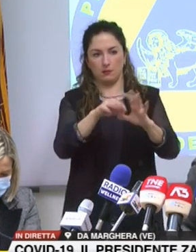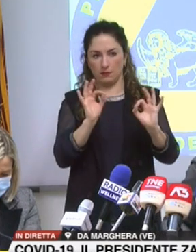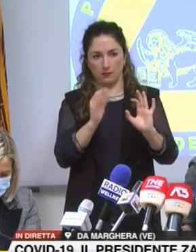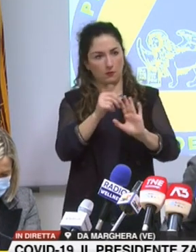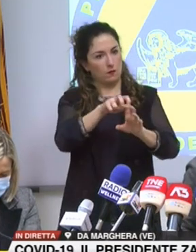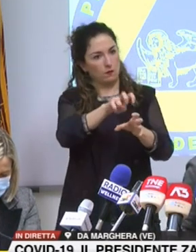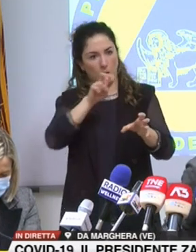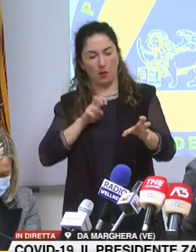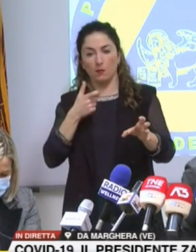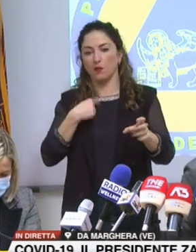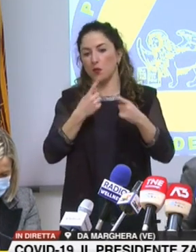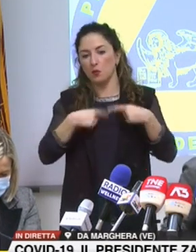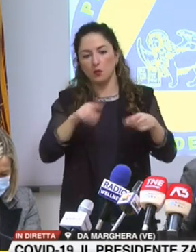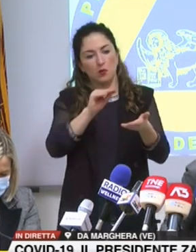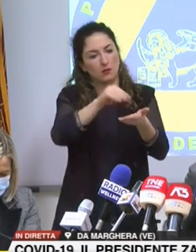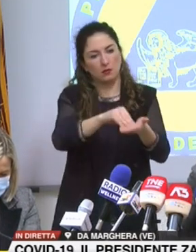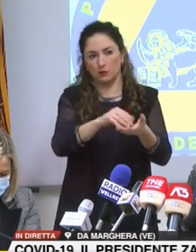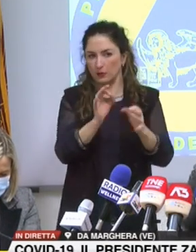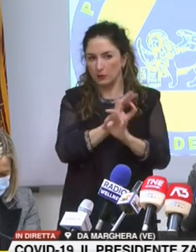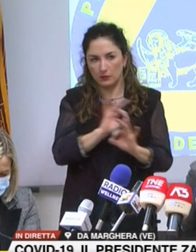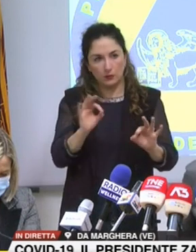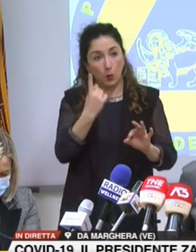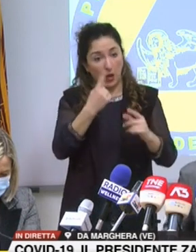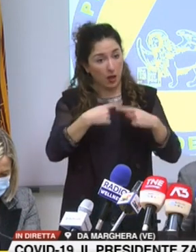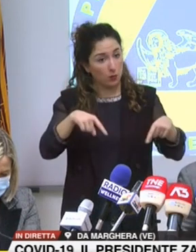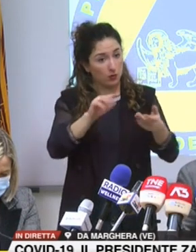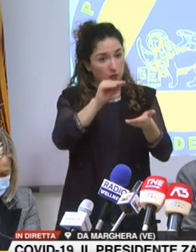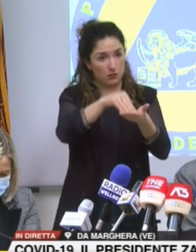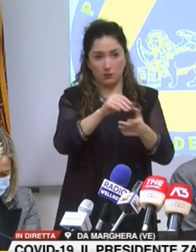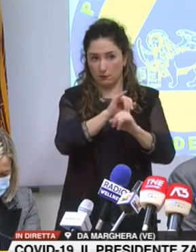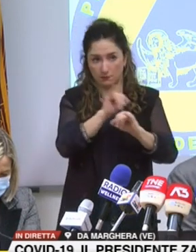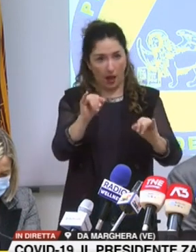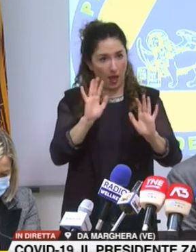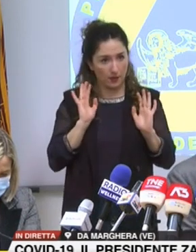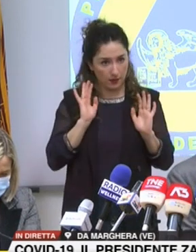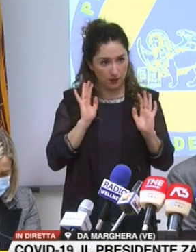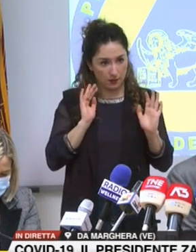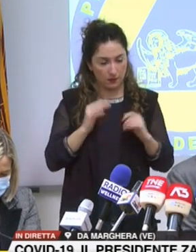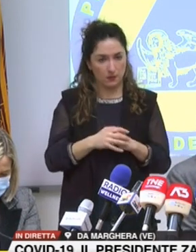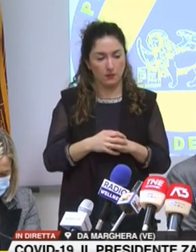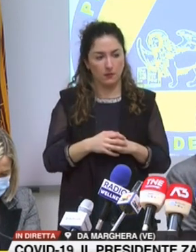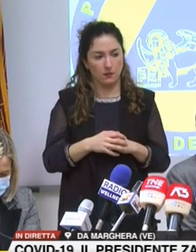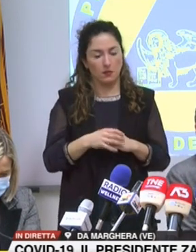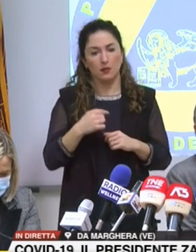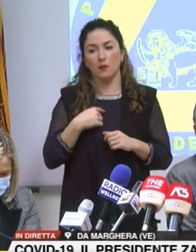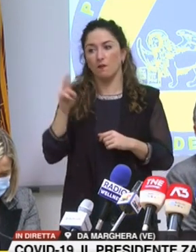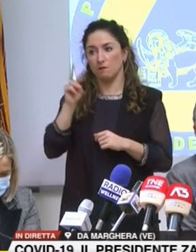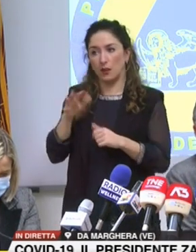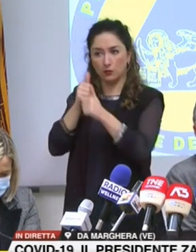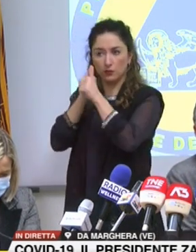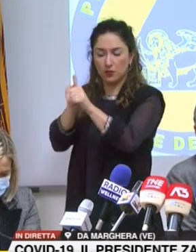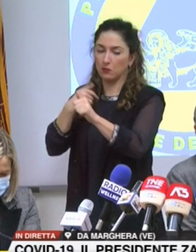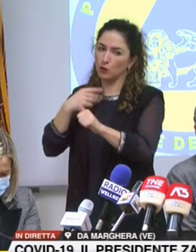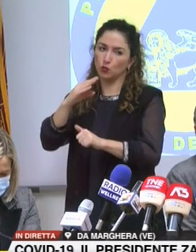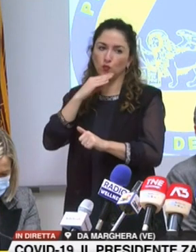io non partecipo a riunioni, a niente, cioè io non ho mai partecipato a una riunione, che sia chiaro, di nessun tipo. Seguo il Veneto e mi è più che